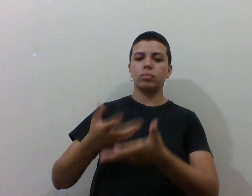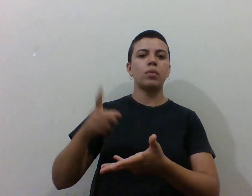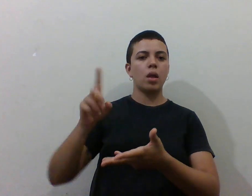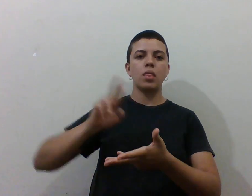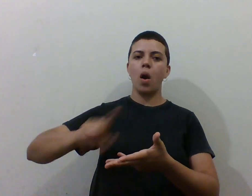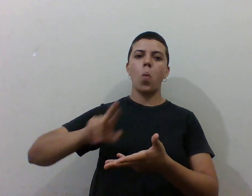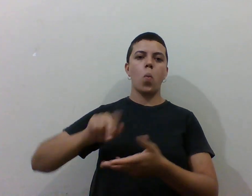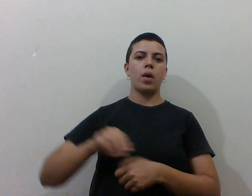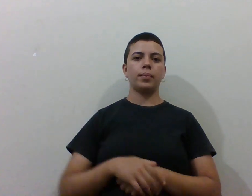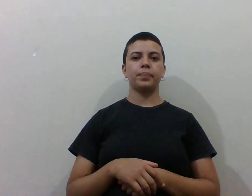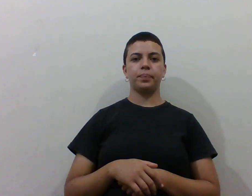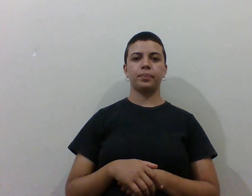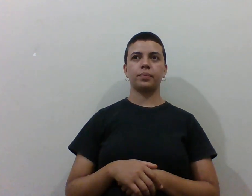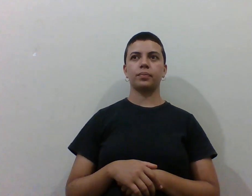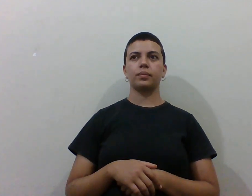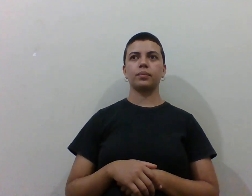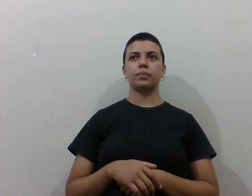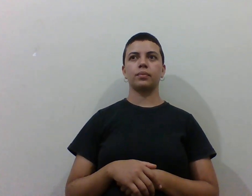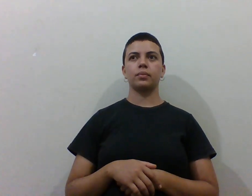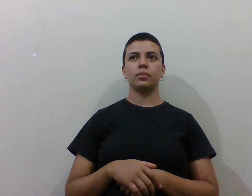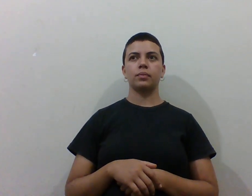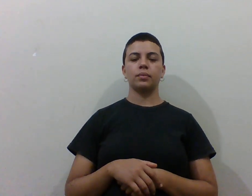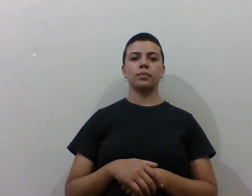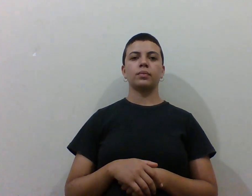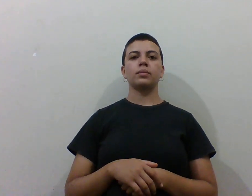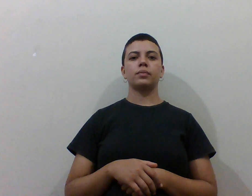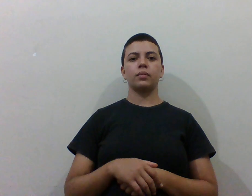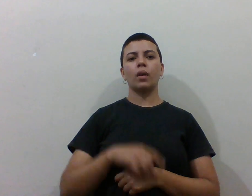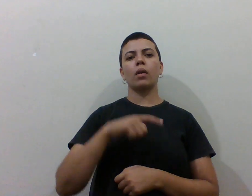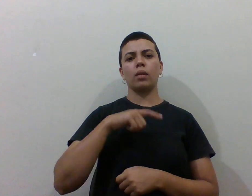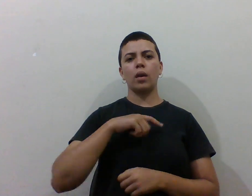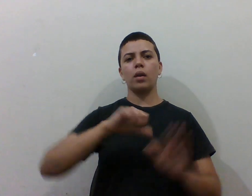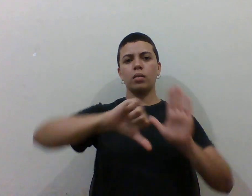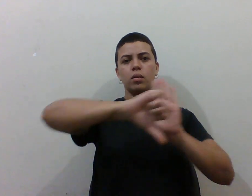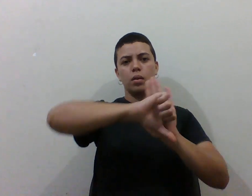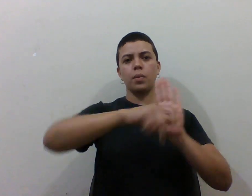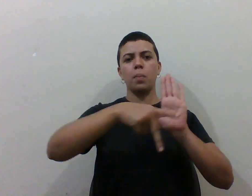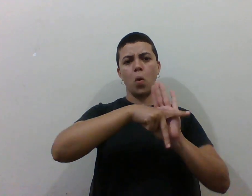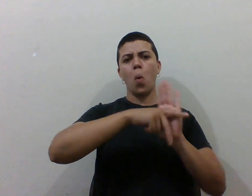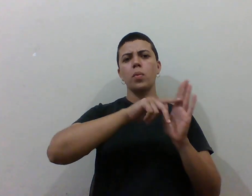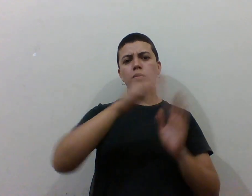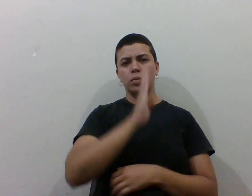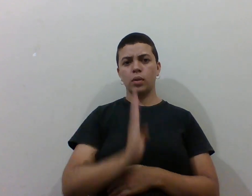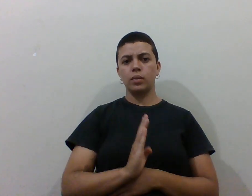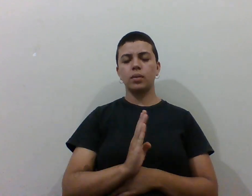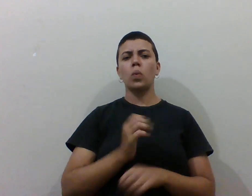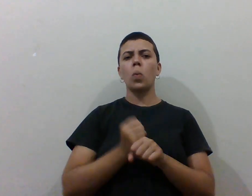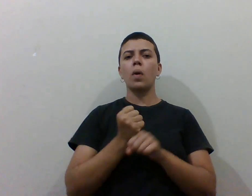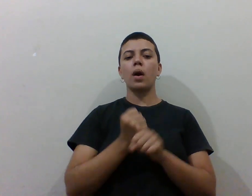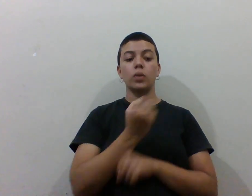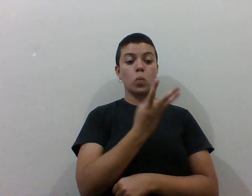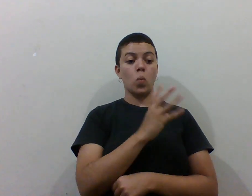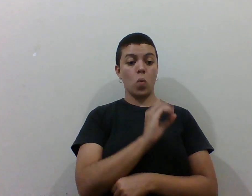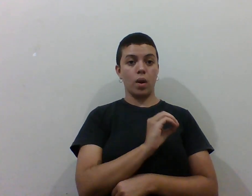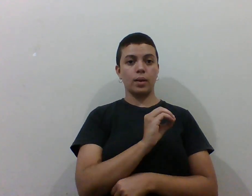injúria e defamação são crimes desde os anos 40 então já tem muito tempo que se você diz algo ultrapassando os limites jurídicos